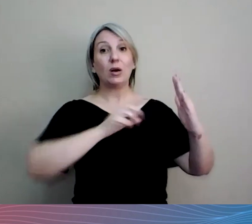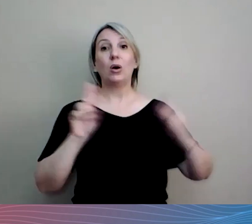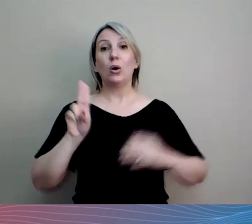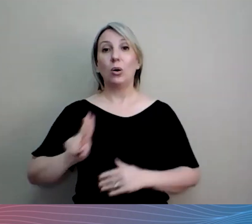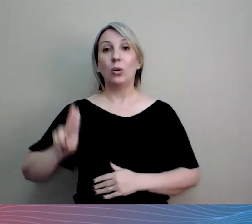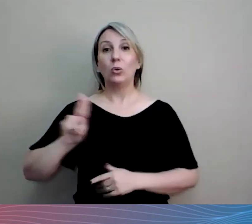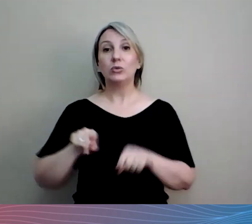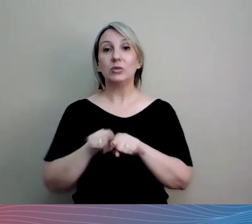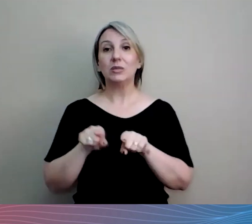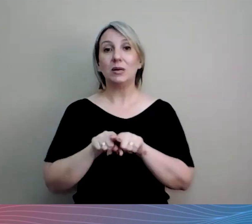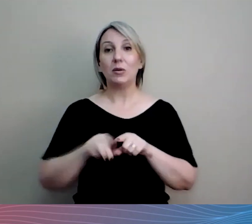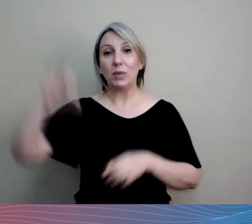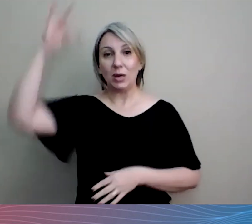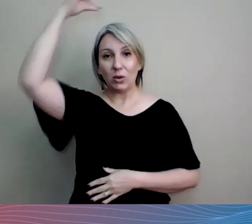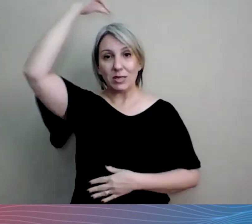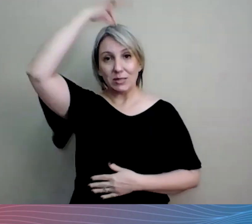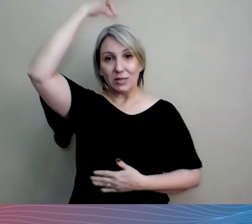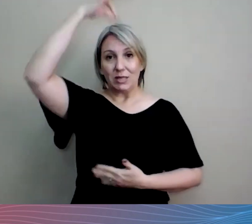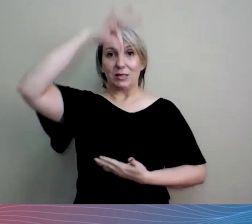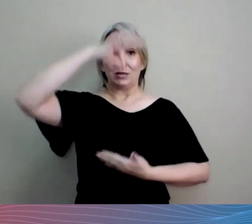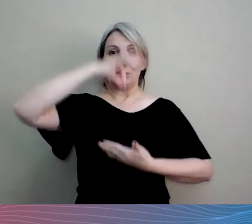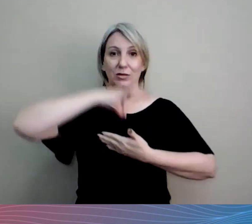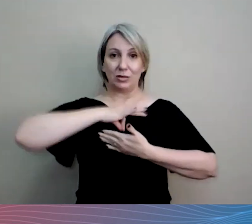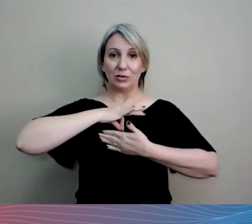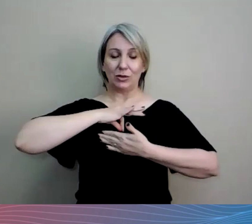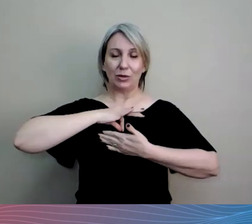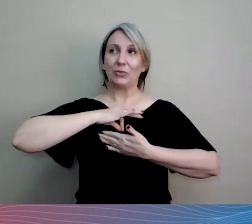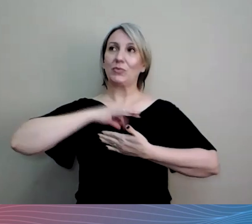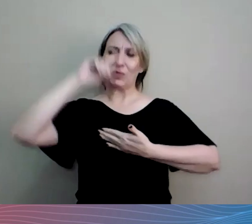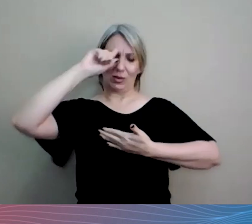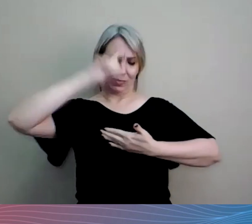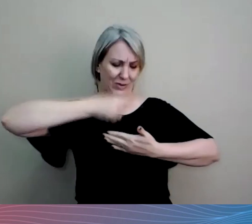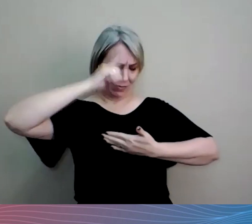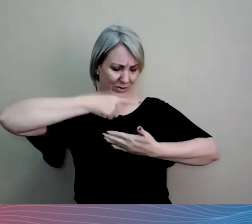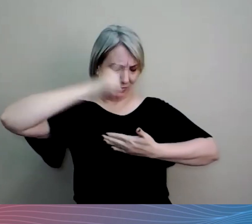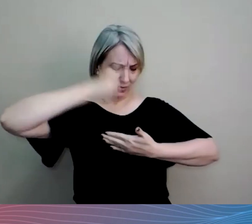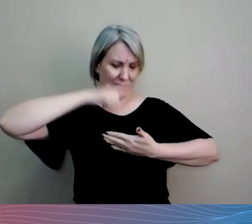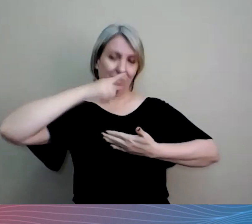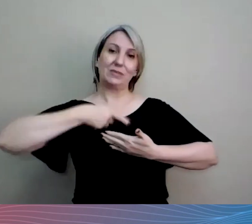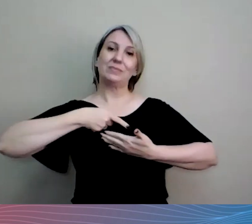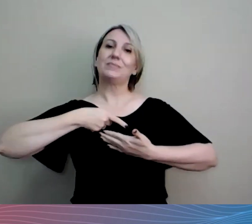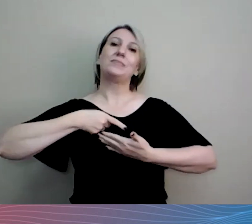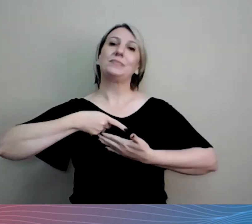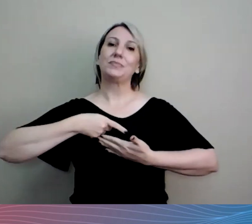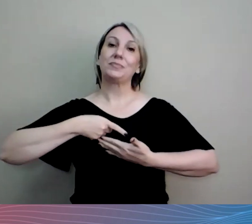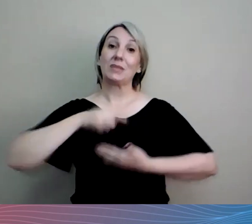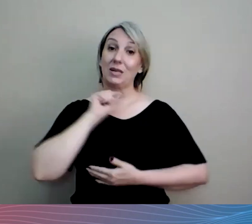né? Está em todos. Deu para entender, né? Isso é uma grande revelação,